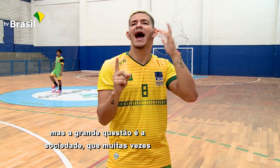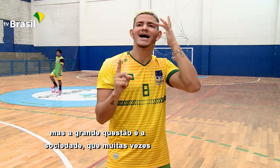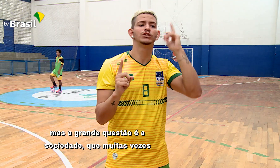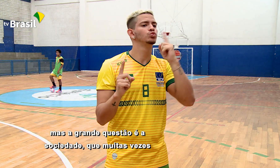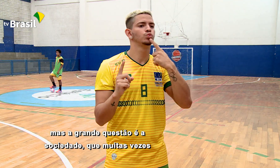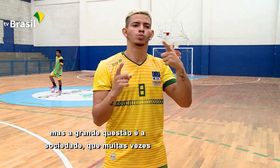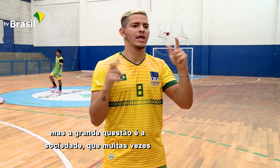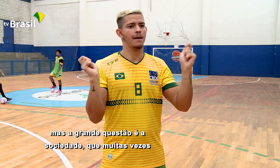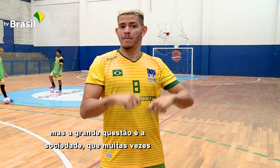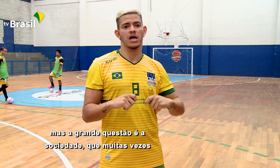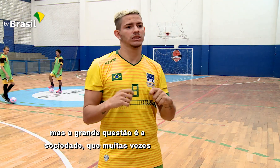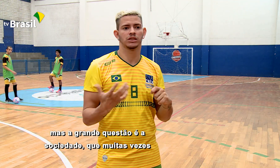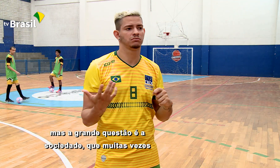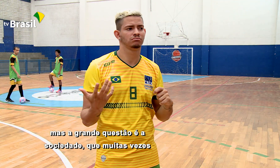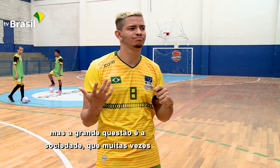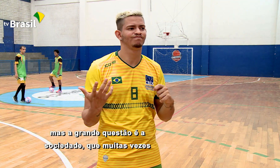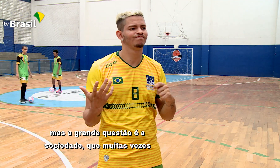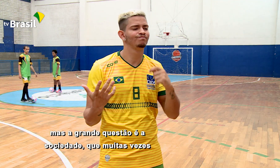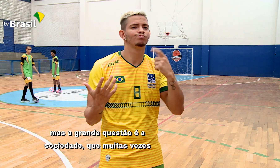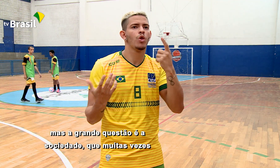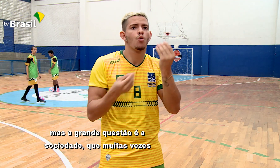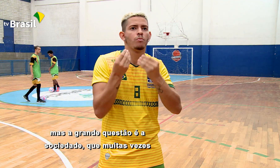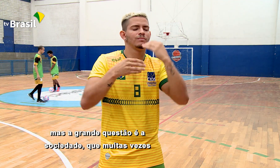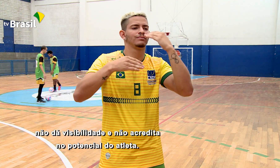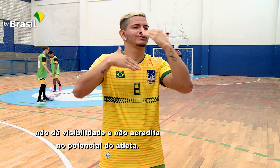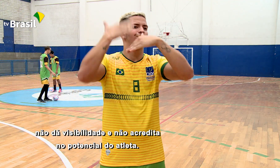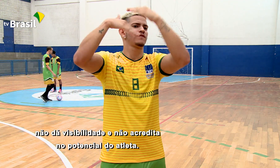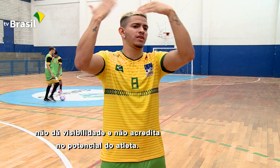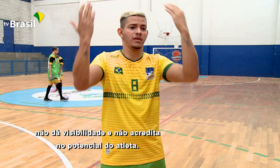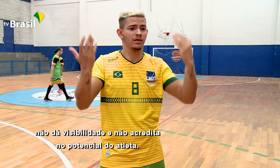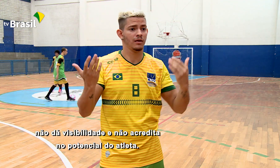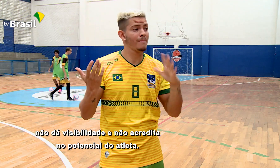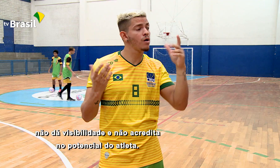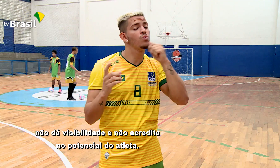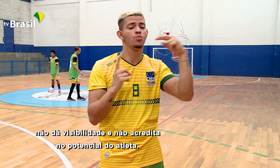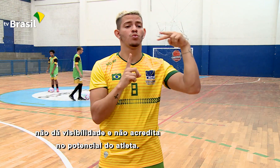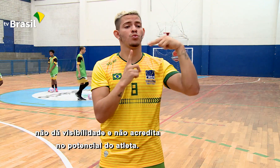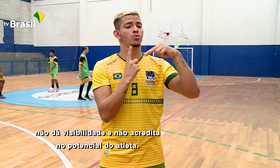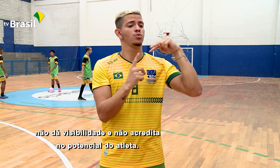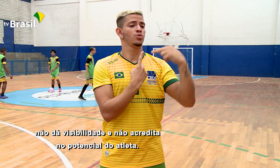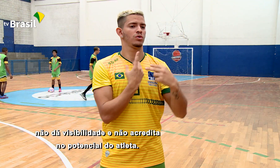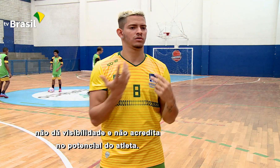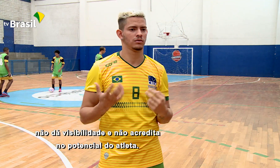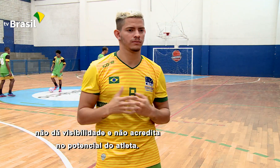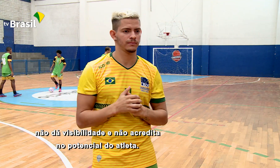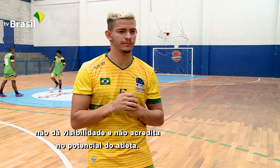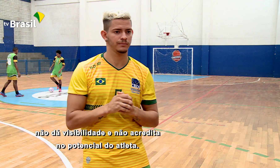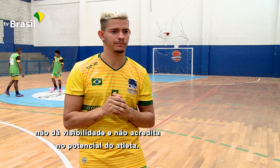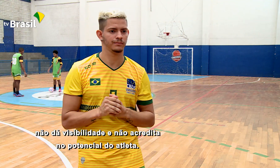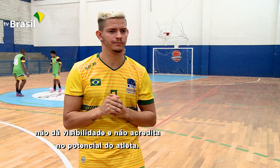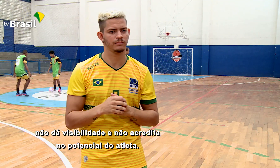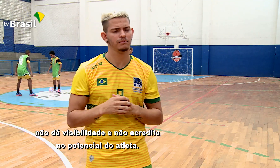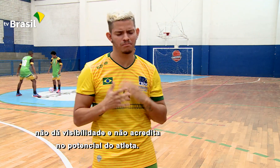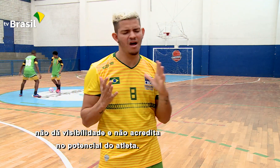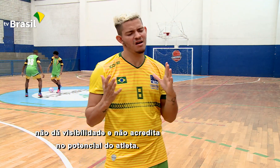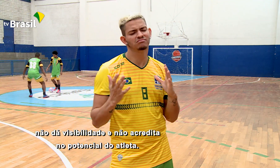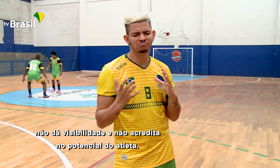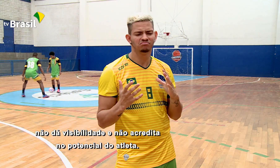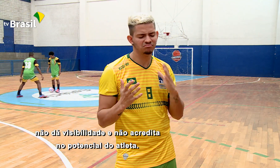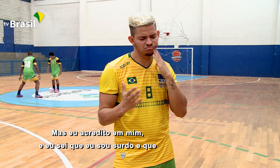grande questão é a sociedade, que muitas vezes não dá visibilidade e não acredita no potencial do atleta.